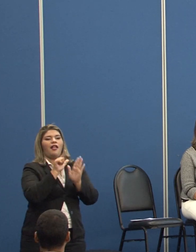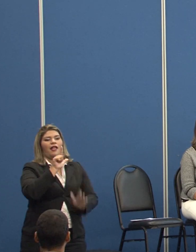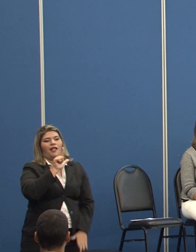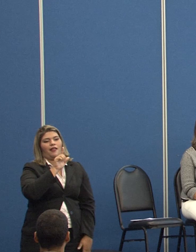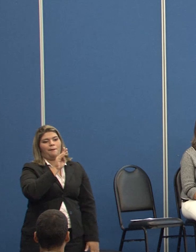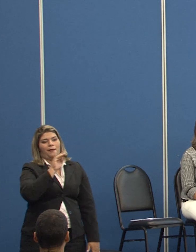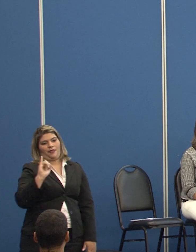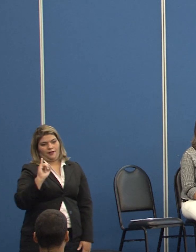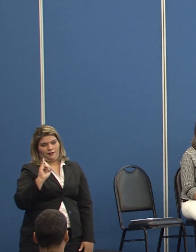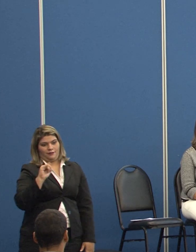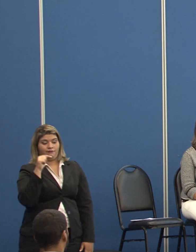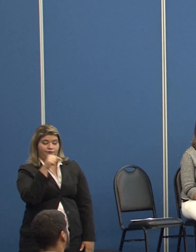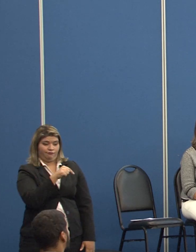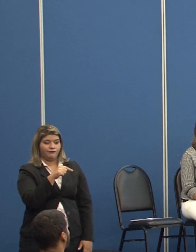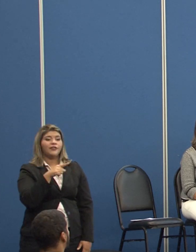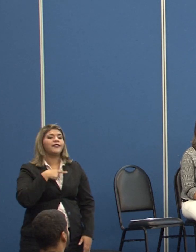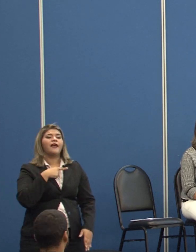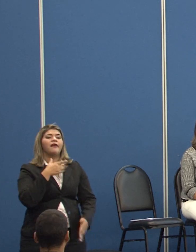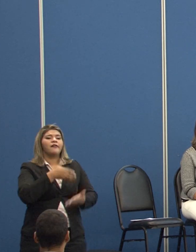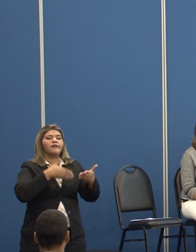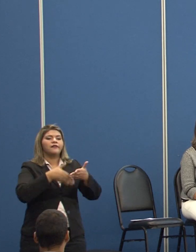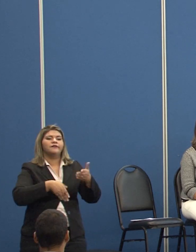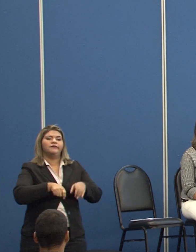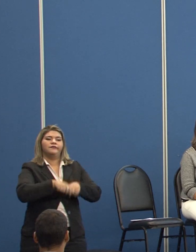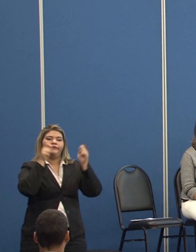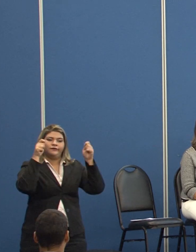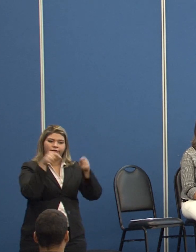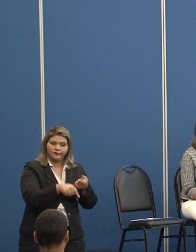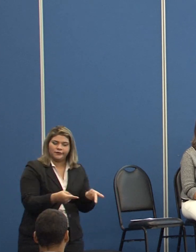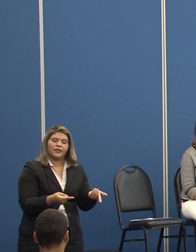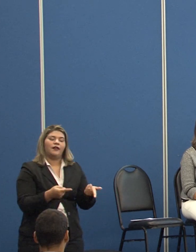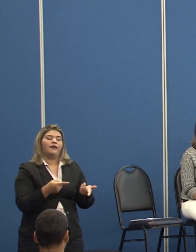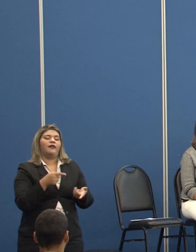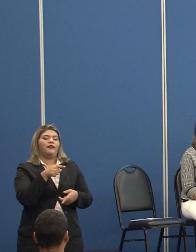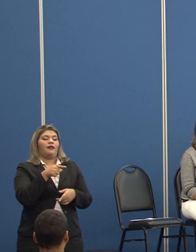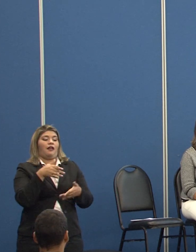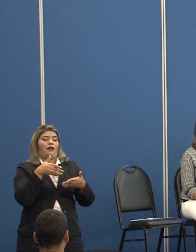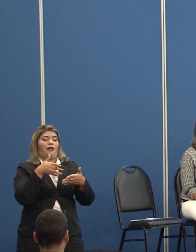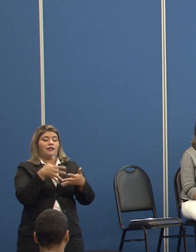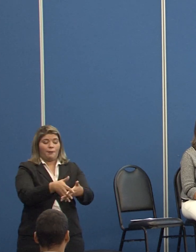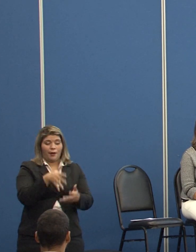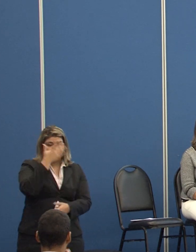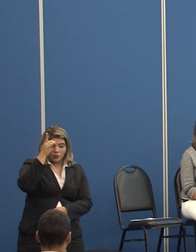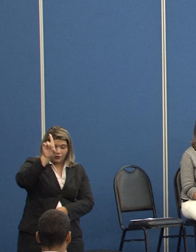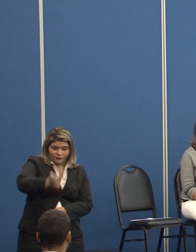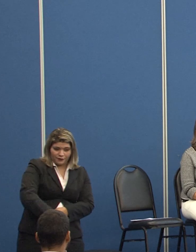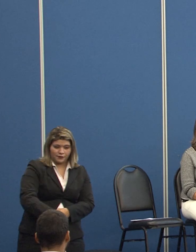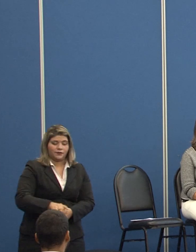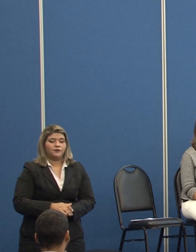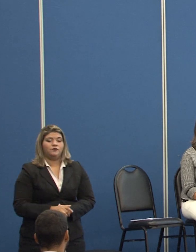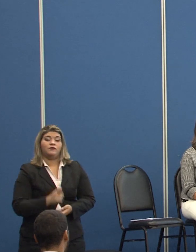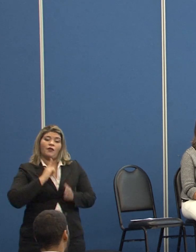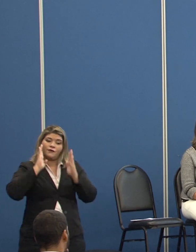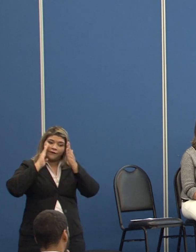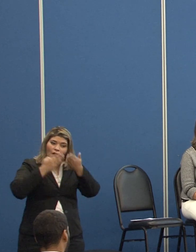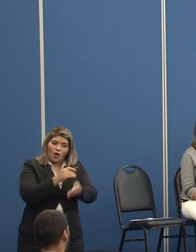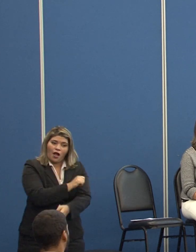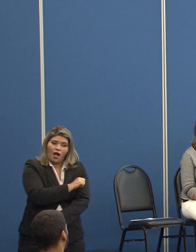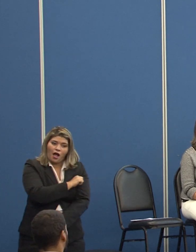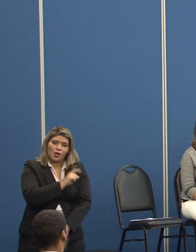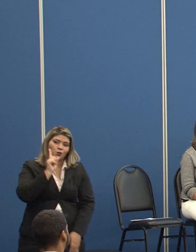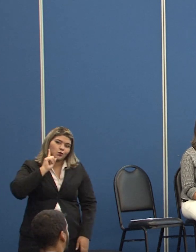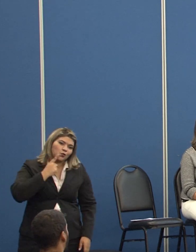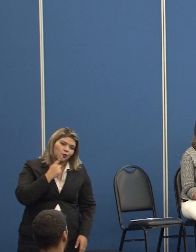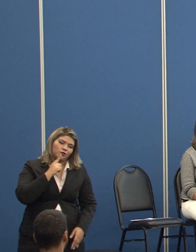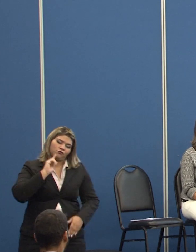de barreiras que impeçam o desenvolvimento de pessoas com deficiência, que tenha foco no aluno surdo e sua evolução